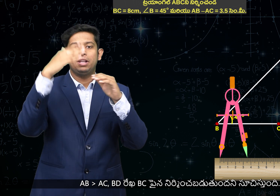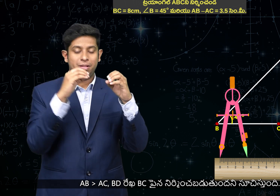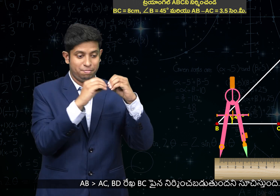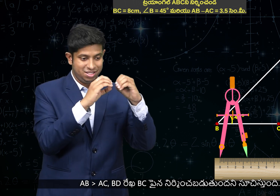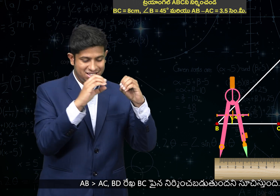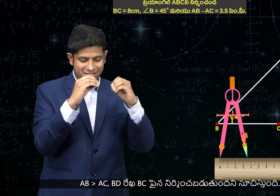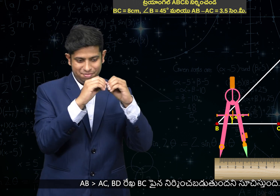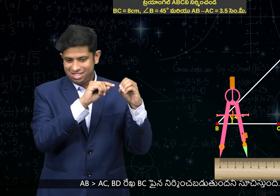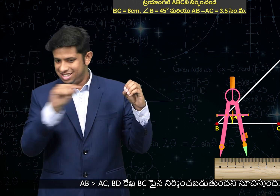సూచిస్తుంది.